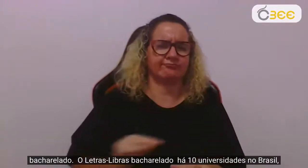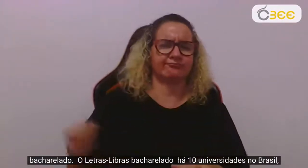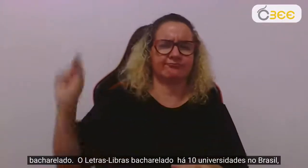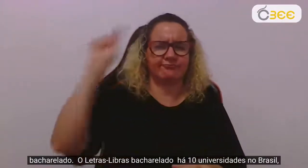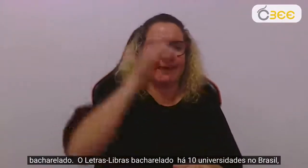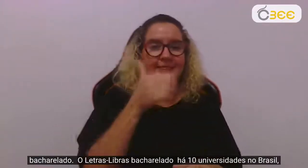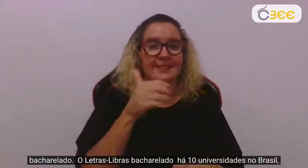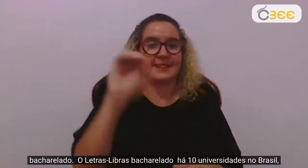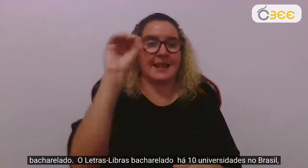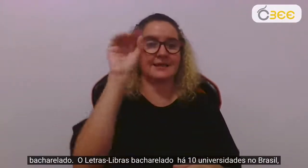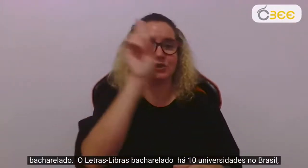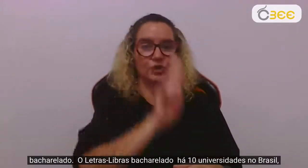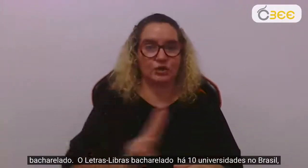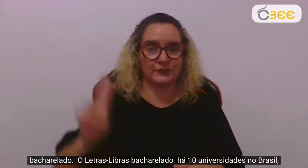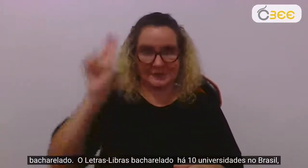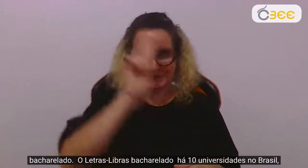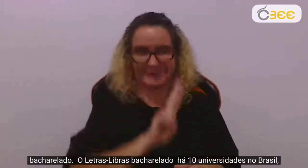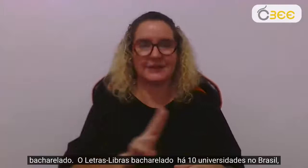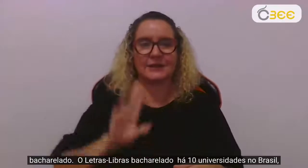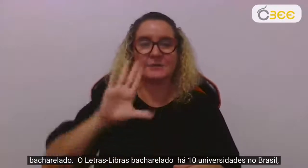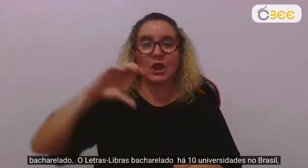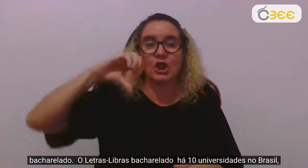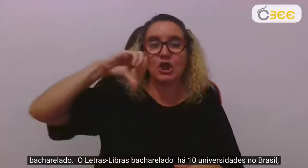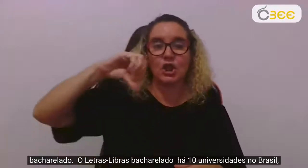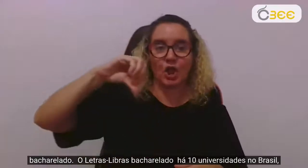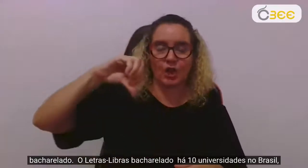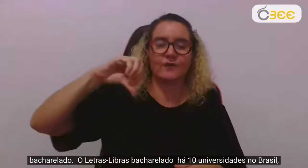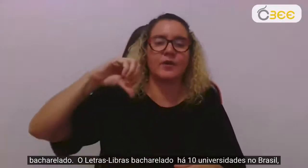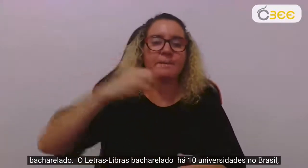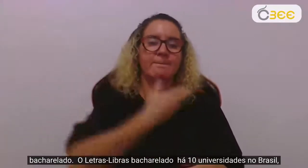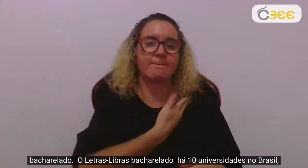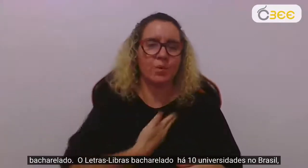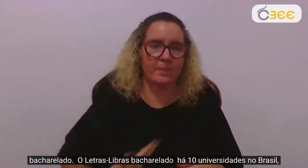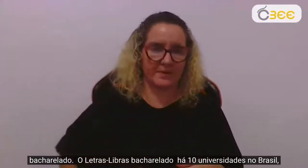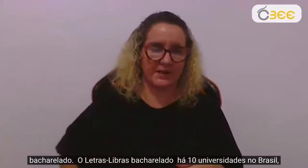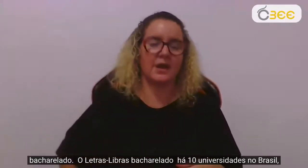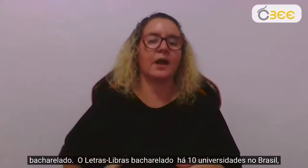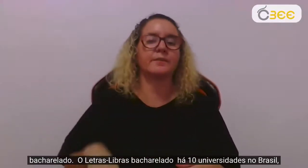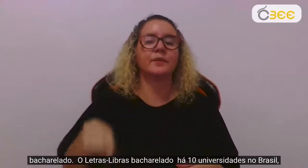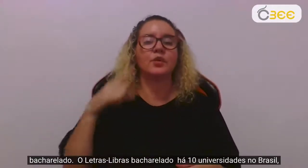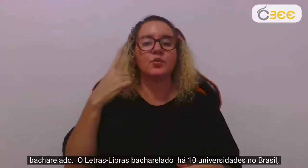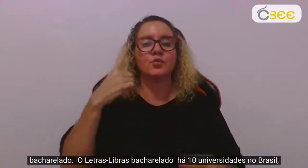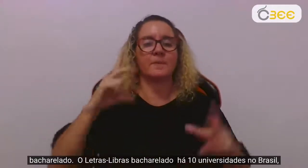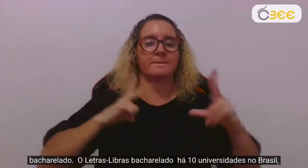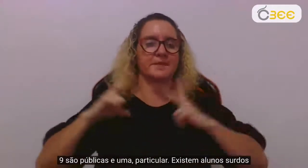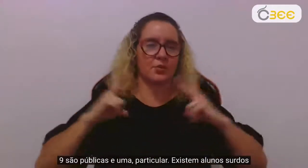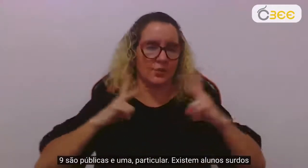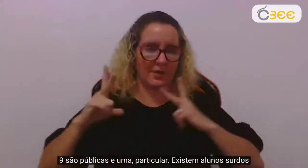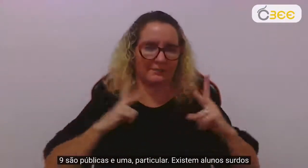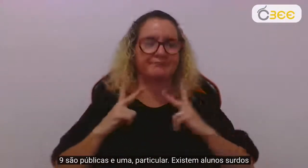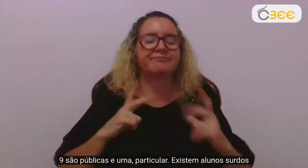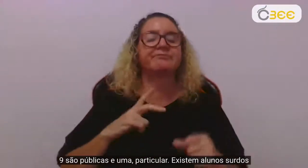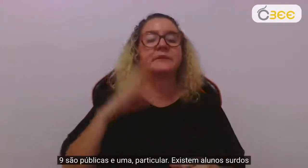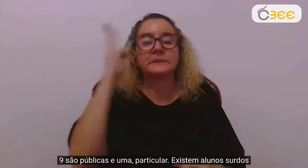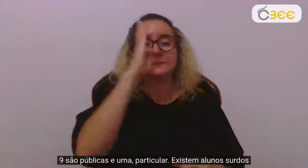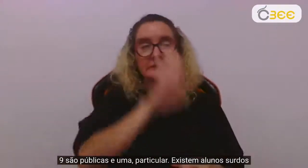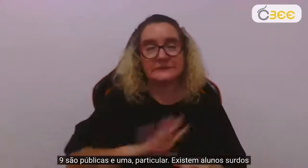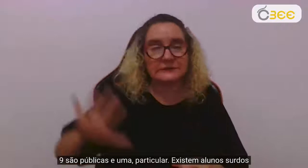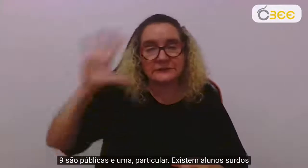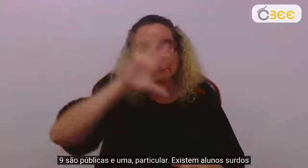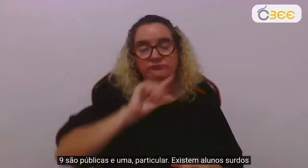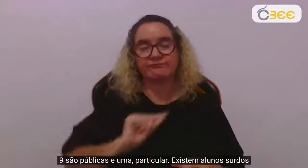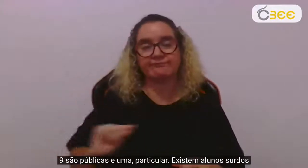O Letras Libras Bacharelado, há 10 universidades no Brasil, 9